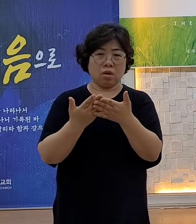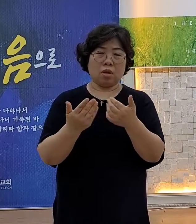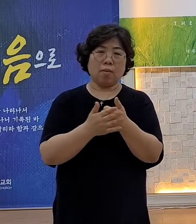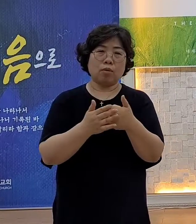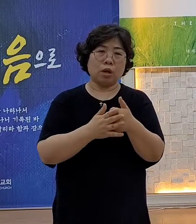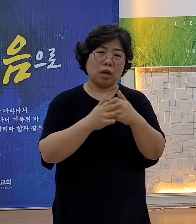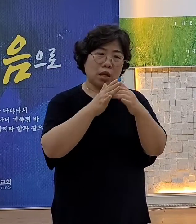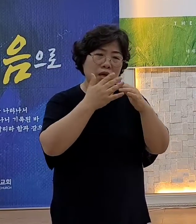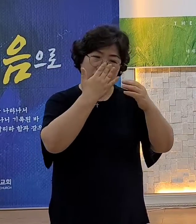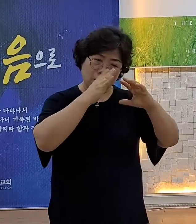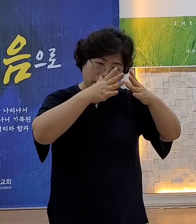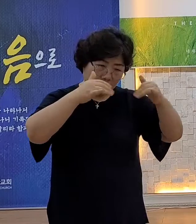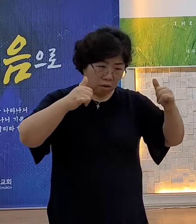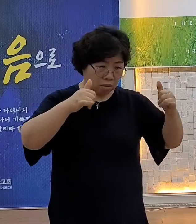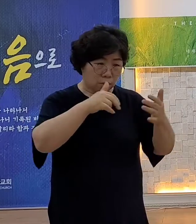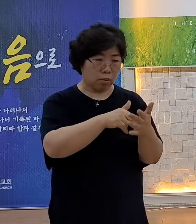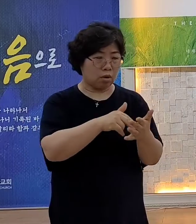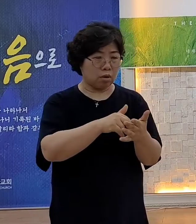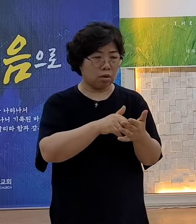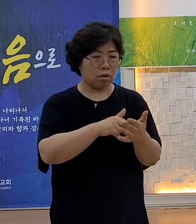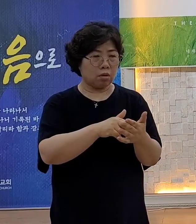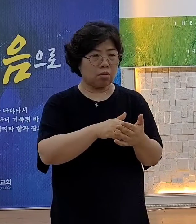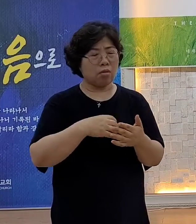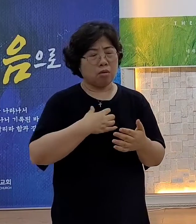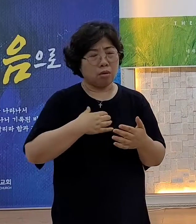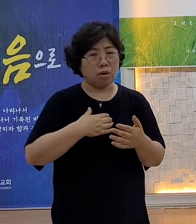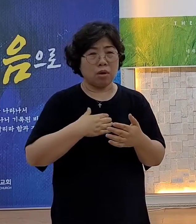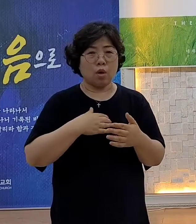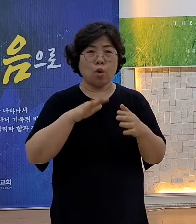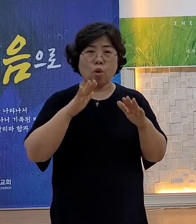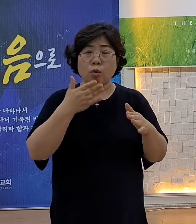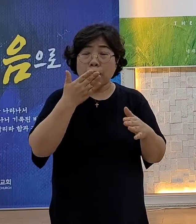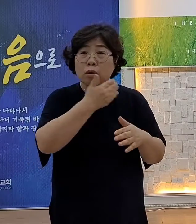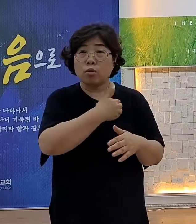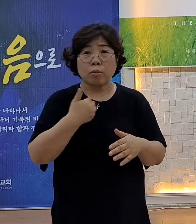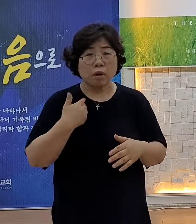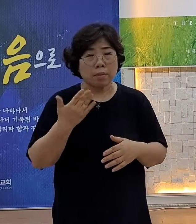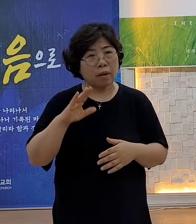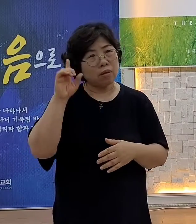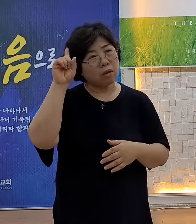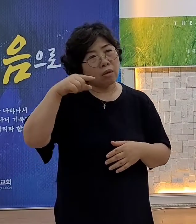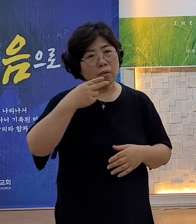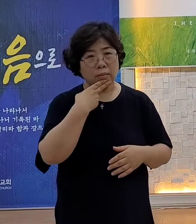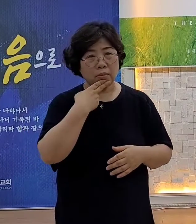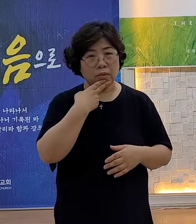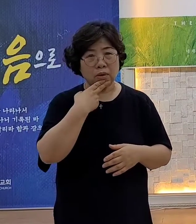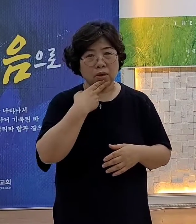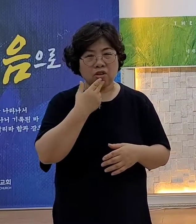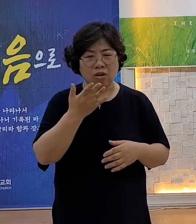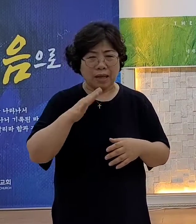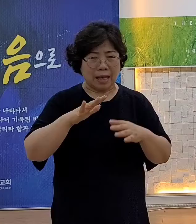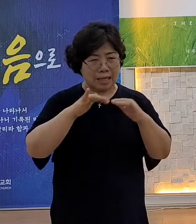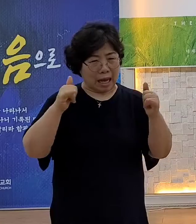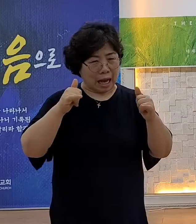뭐 통장에 좀 돈이 좀 있어야 안심이 돼요. 맞죠? 그리고 창고에 쌀이 좀